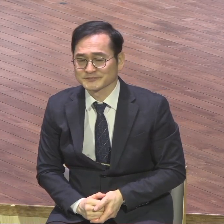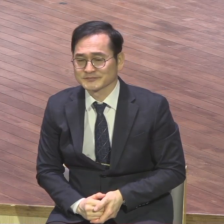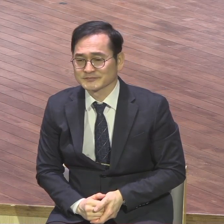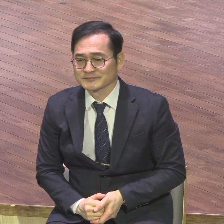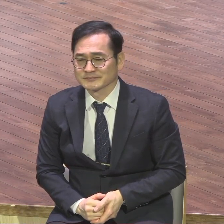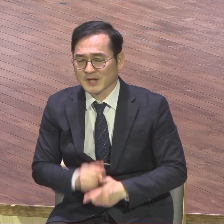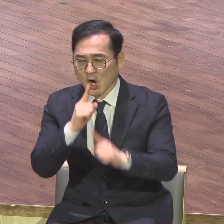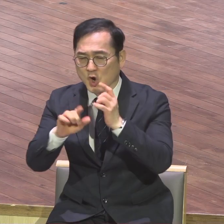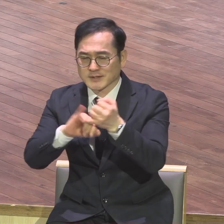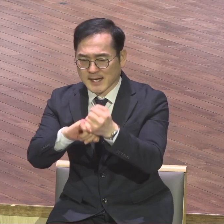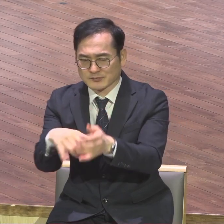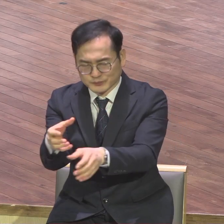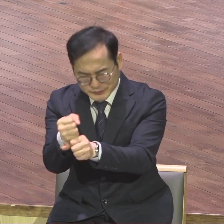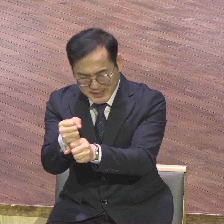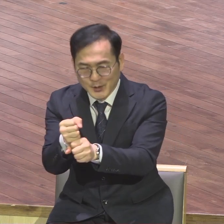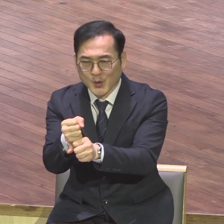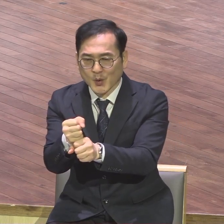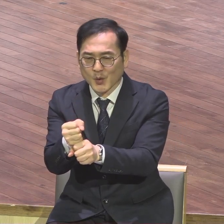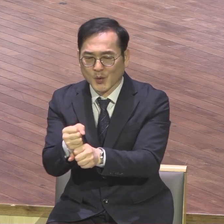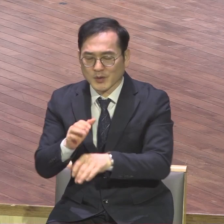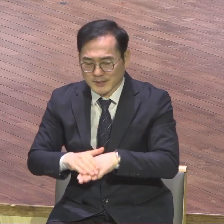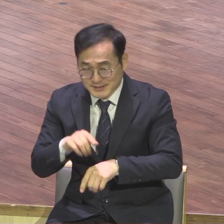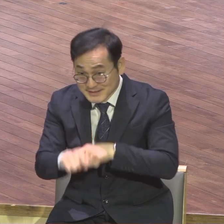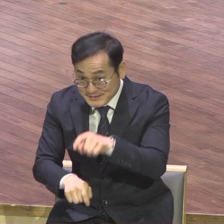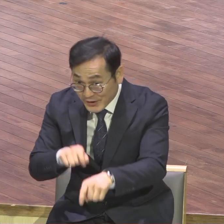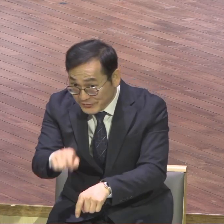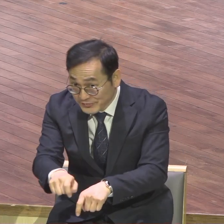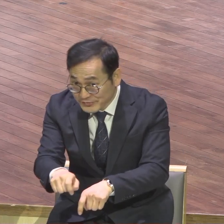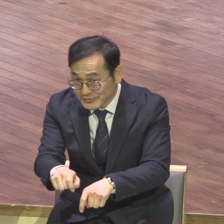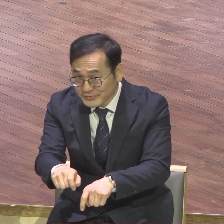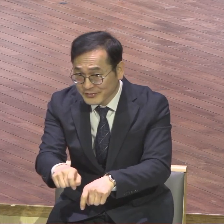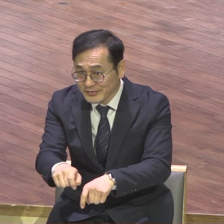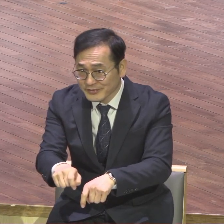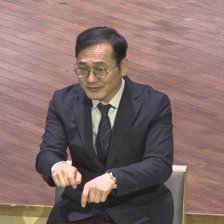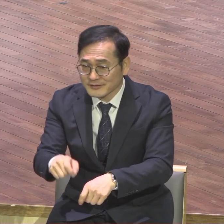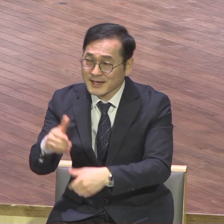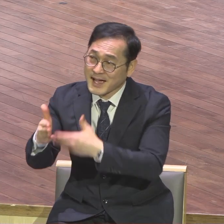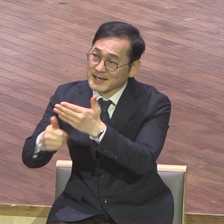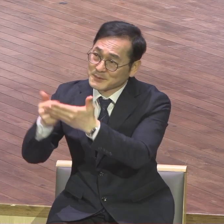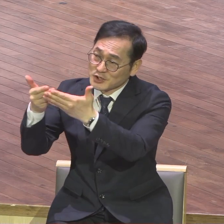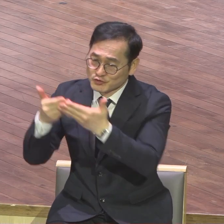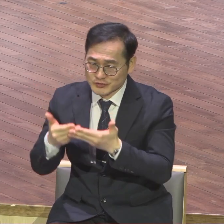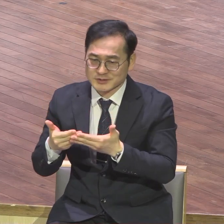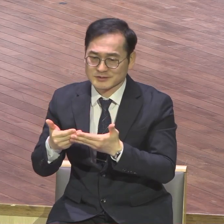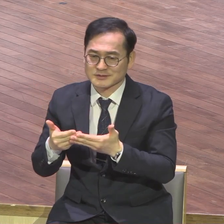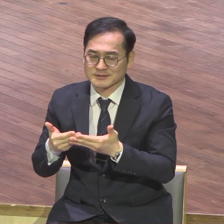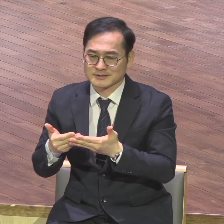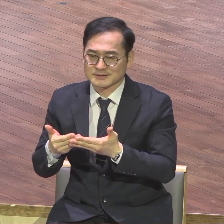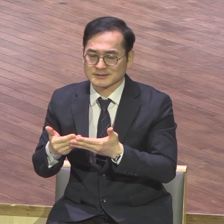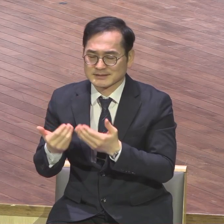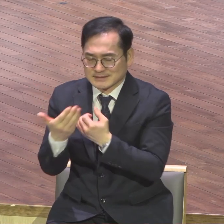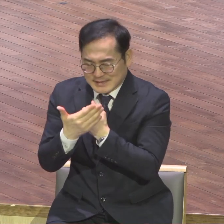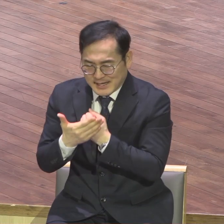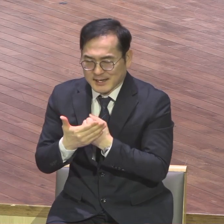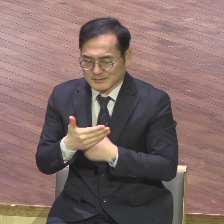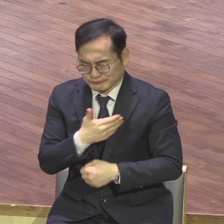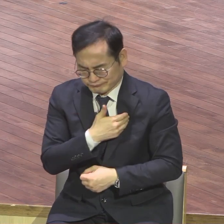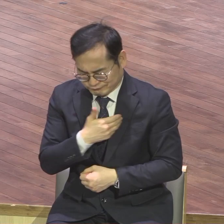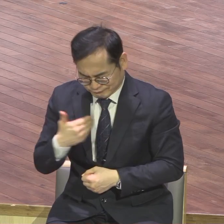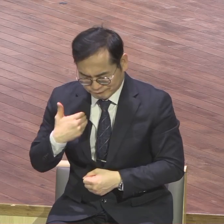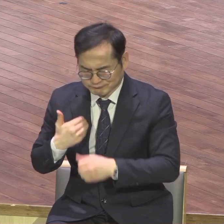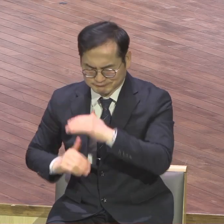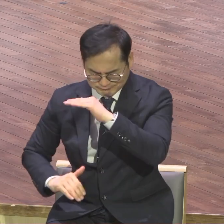언약을 붙잡고 담대하게 실현해 나가면요, 하나님께서 주시는 절대 만족을 체험하게 되어 있어요. 영계 모든